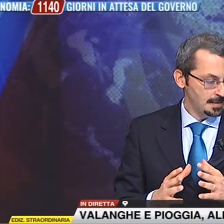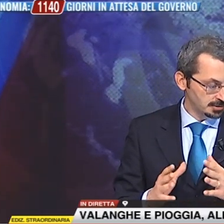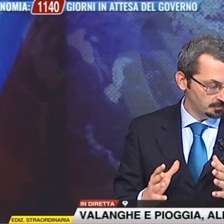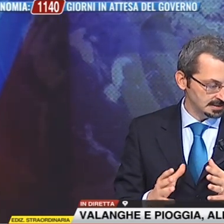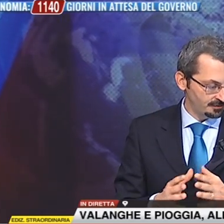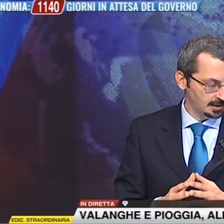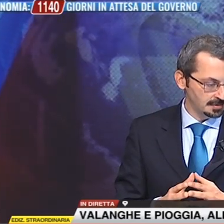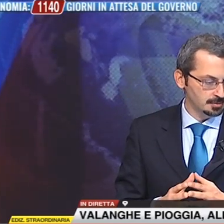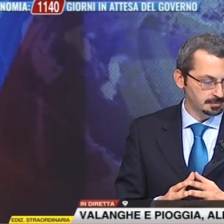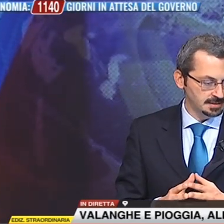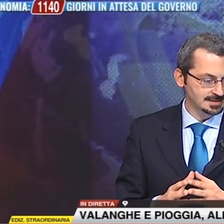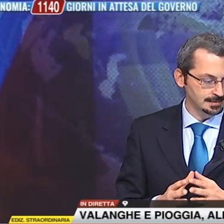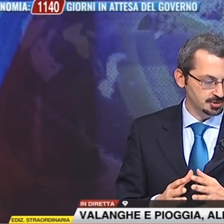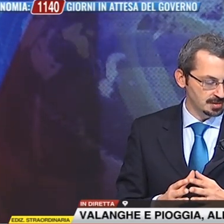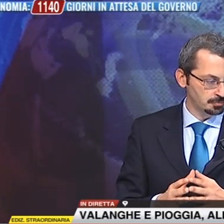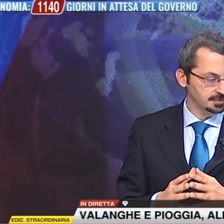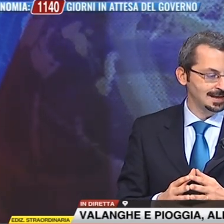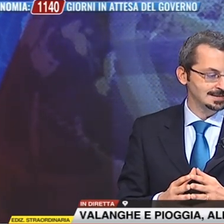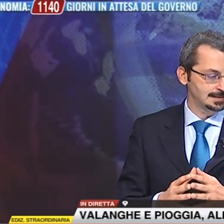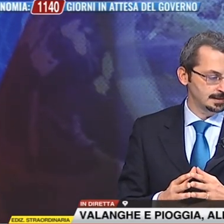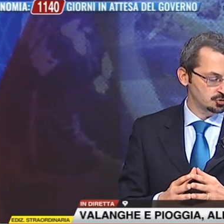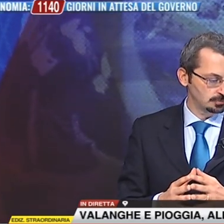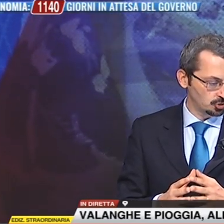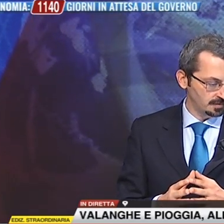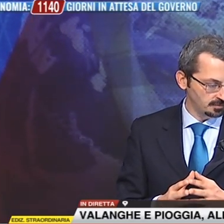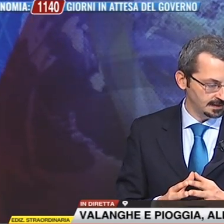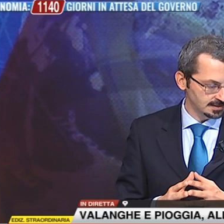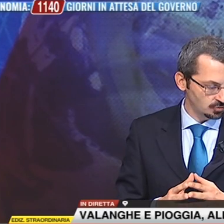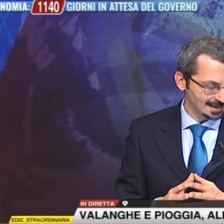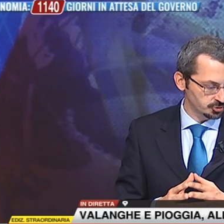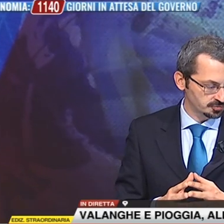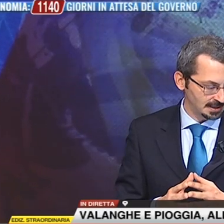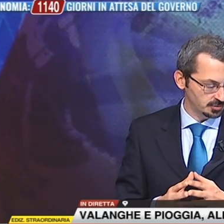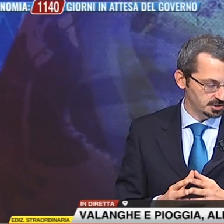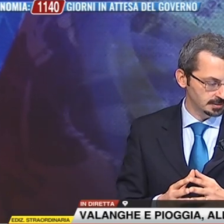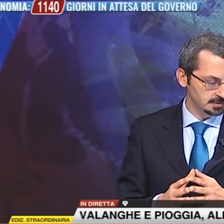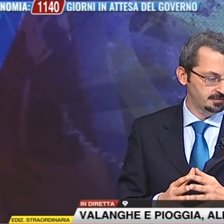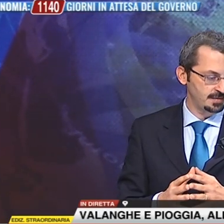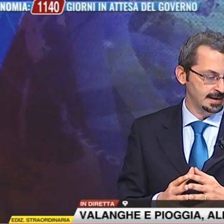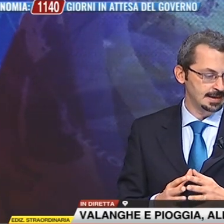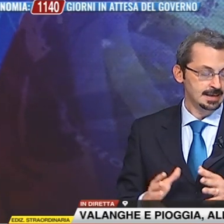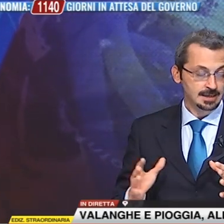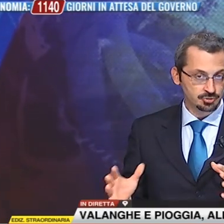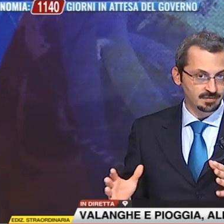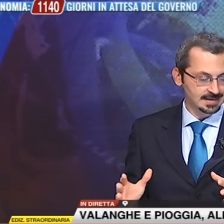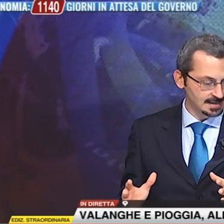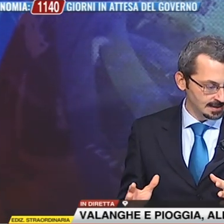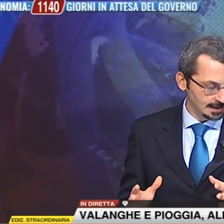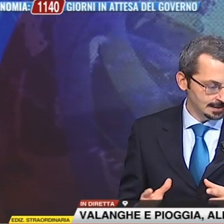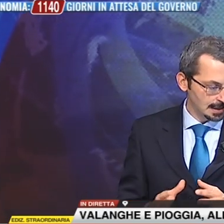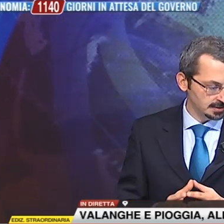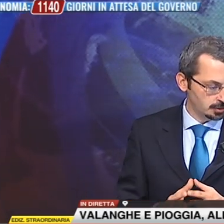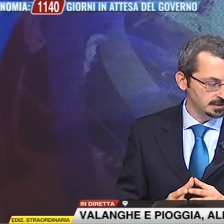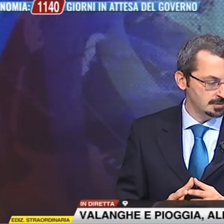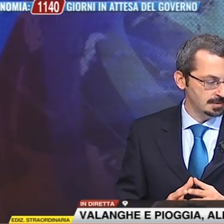e a meno di sorprese fino alle prime ore di lunedì 7 dicembre, un'ordinanza della regione autonoma Friuli Venezia Giulia ha sospeso la circolazione ferroviaria su diverse